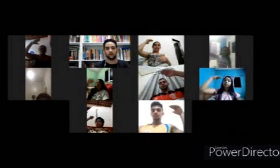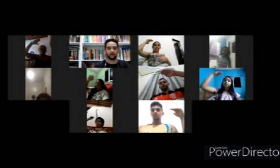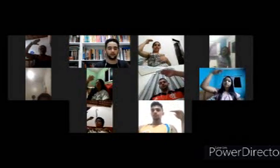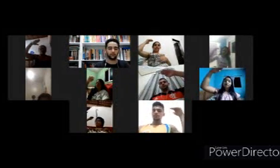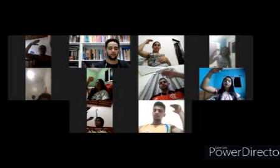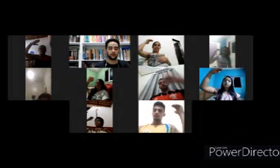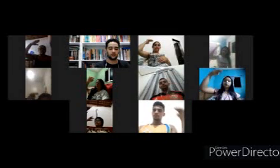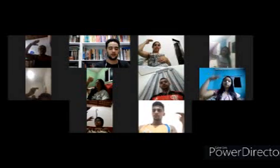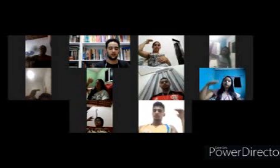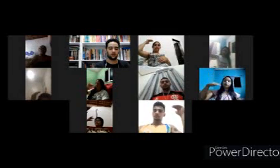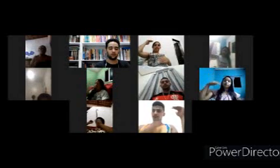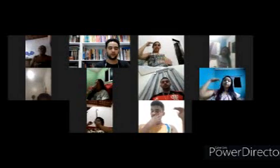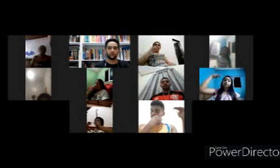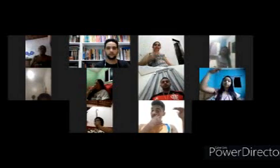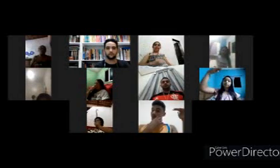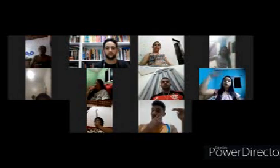Certo. Hoje.